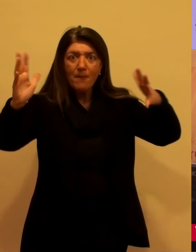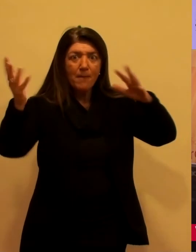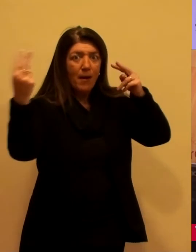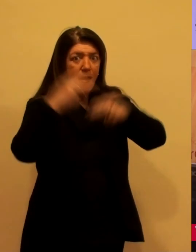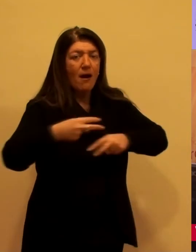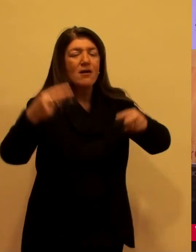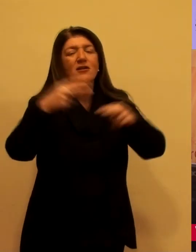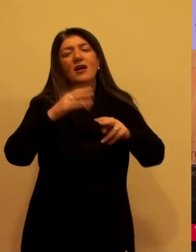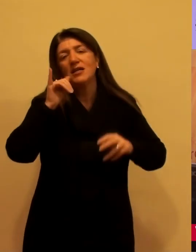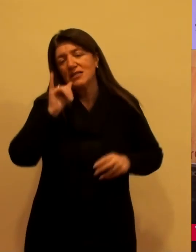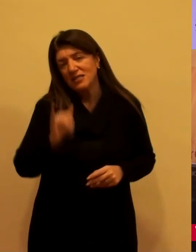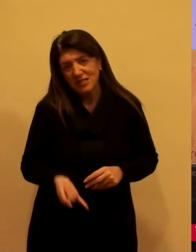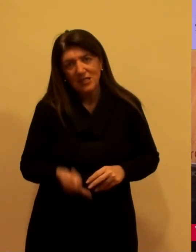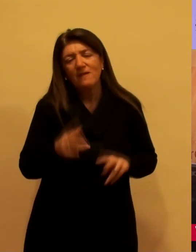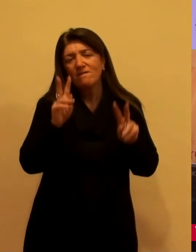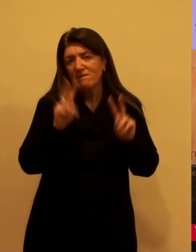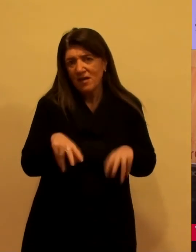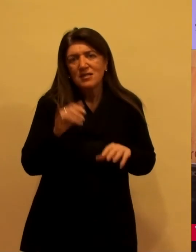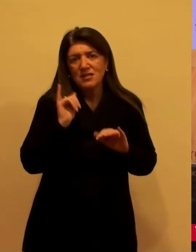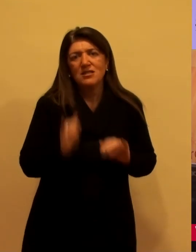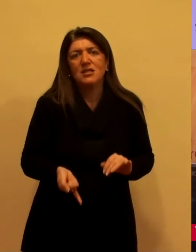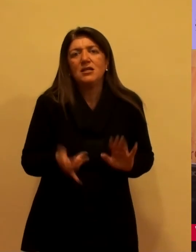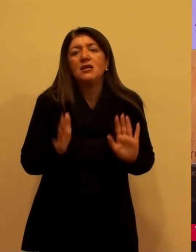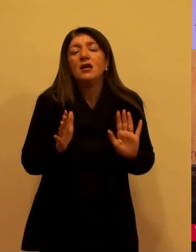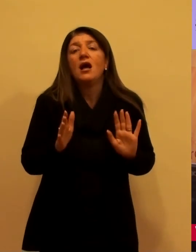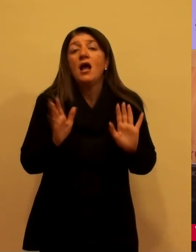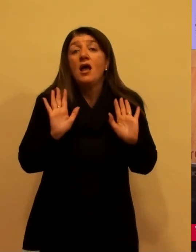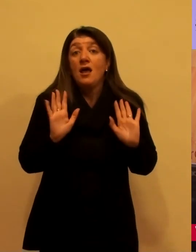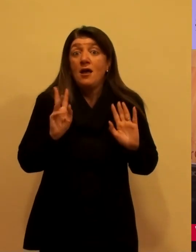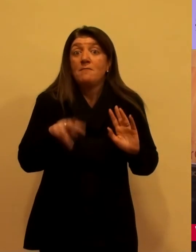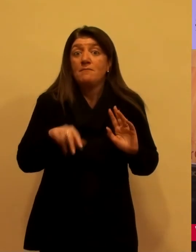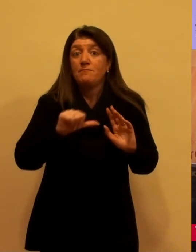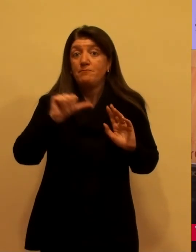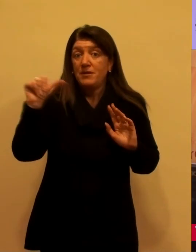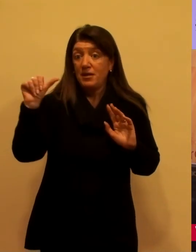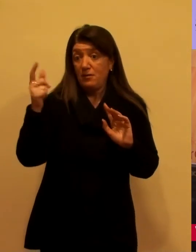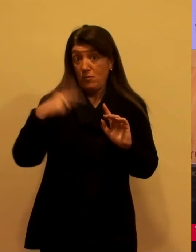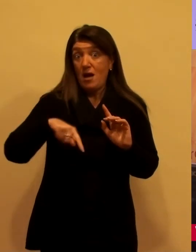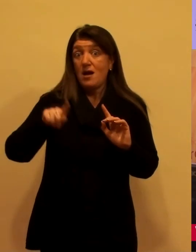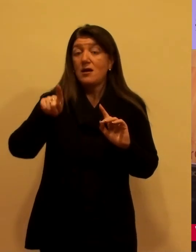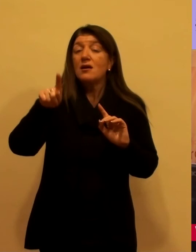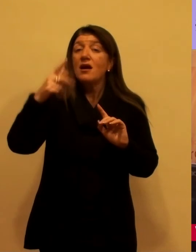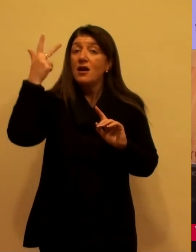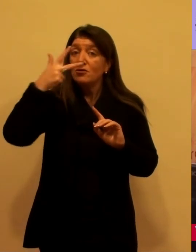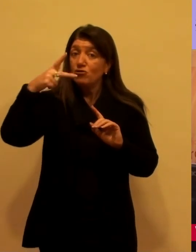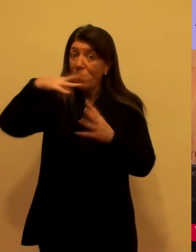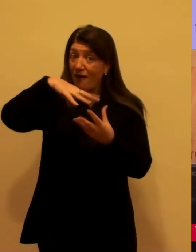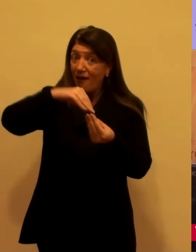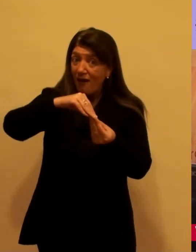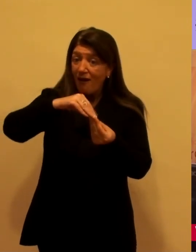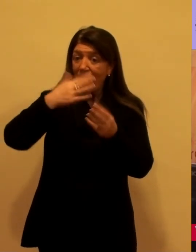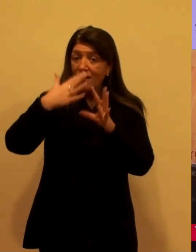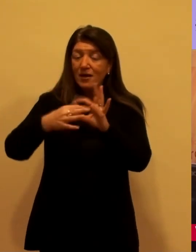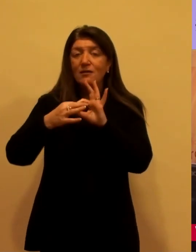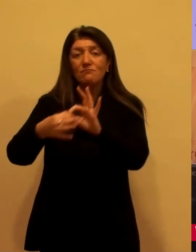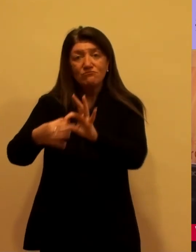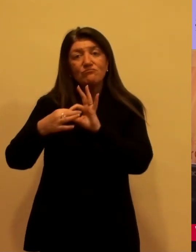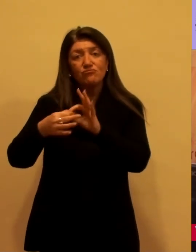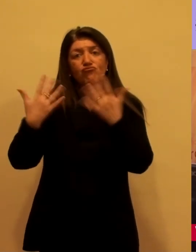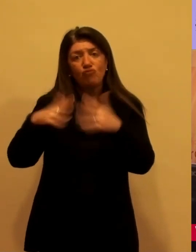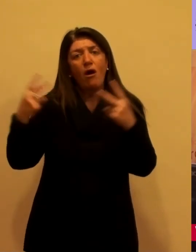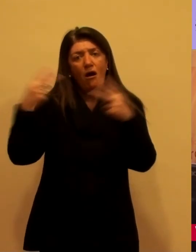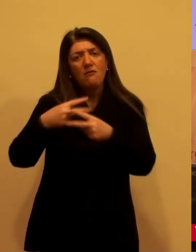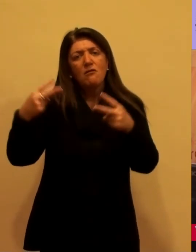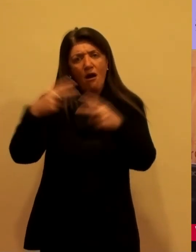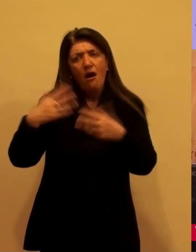questi incontri. Assolutamente sì, anche per quanto riguarda la collaborazione con l'Unione Cechi, anche questo è un percorso attivo da diversi anni